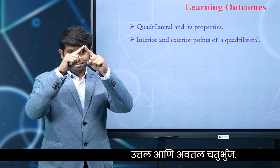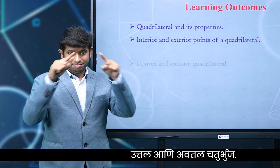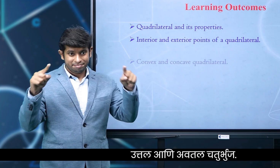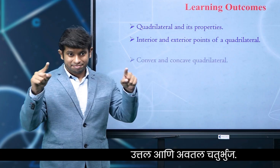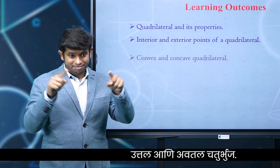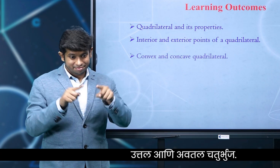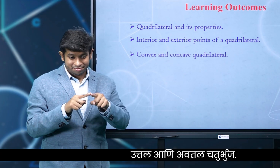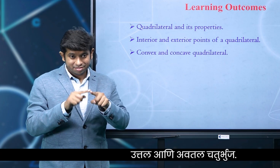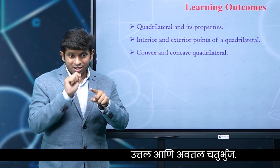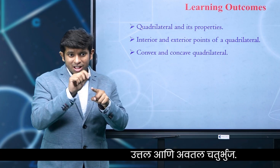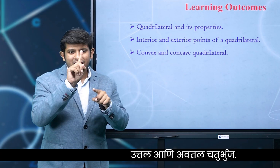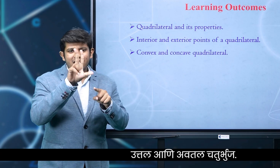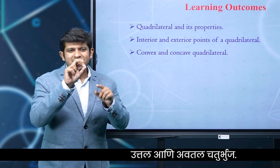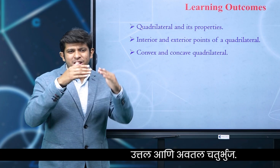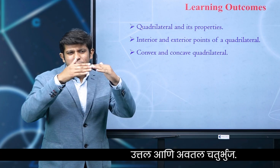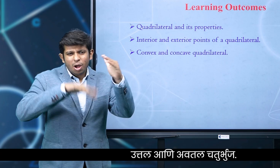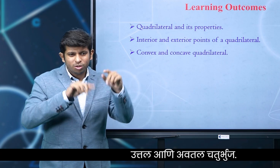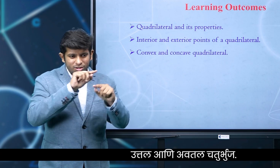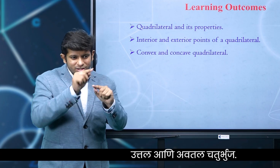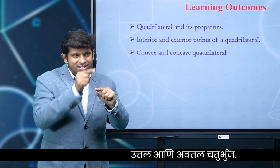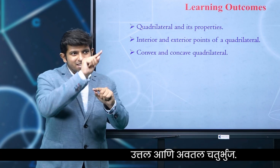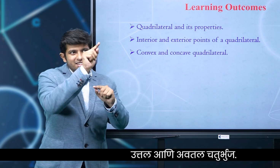उत्तल आणि अवतल चतुर्भुज.